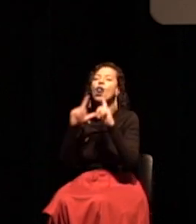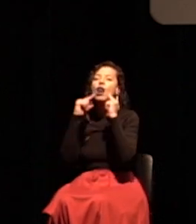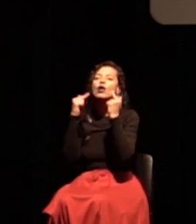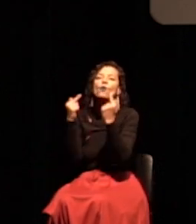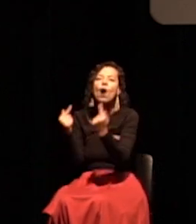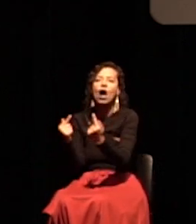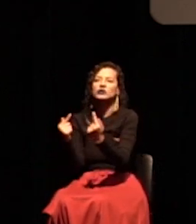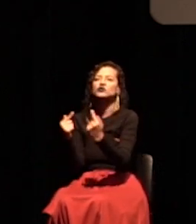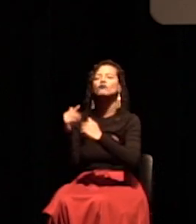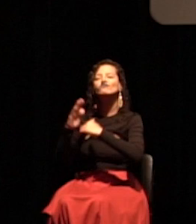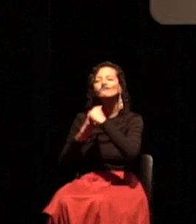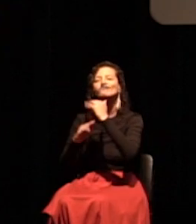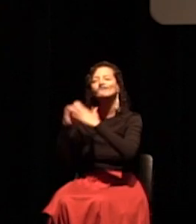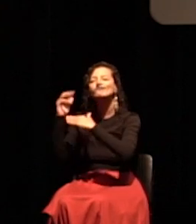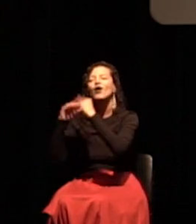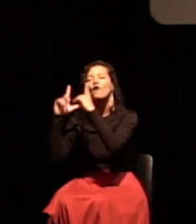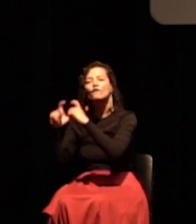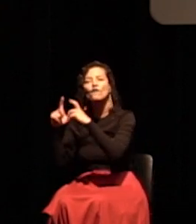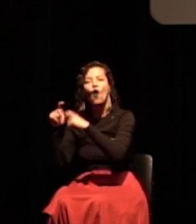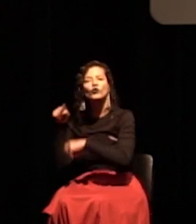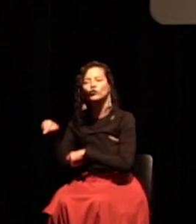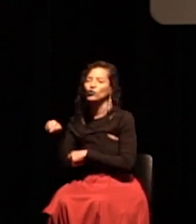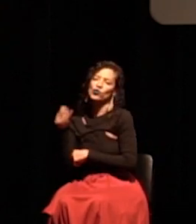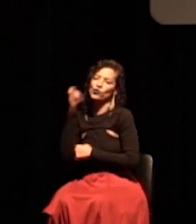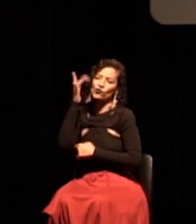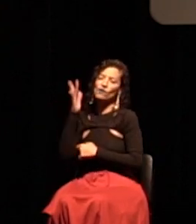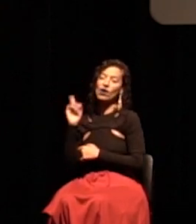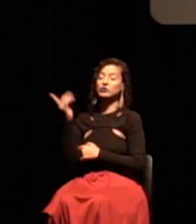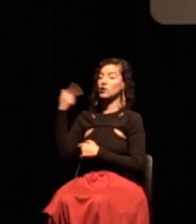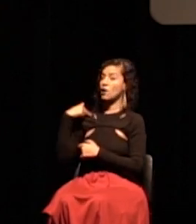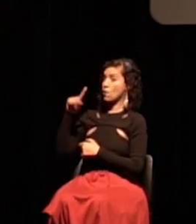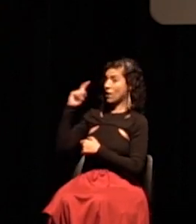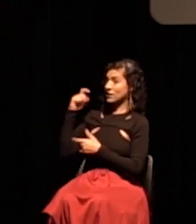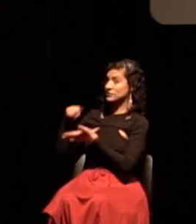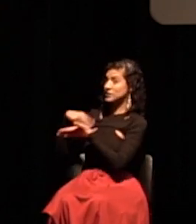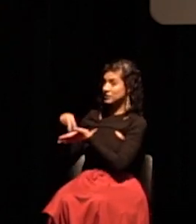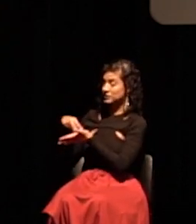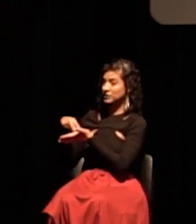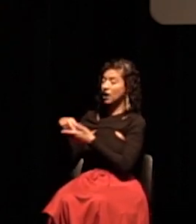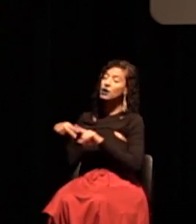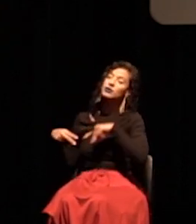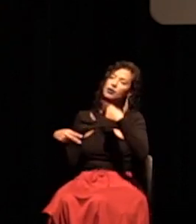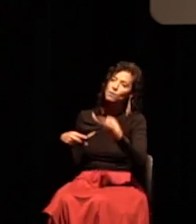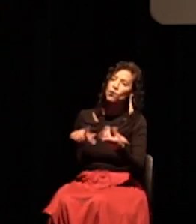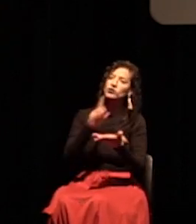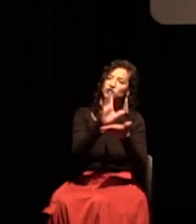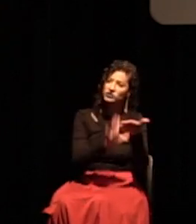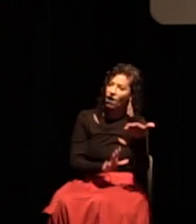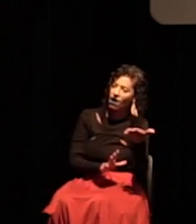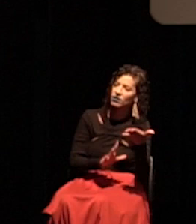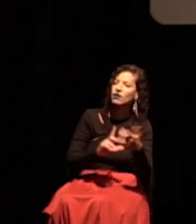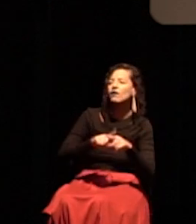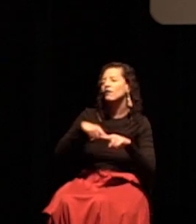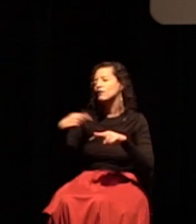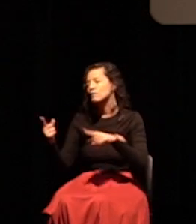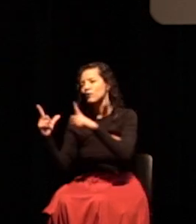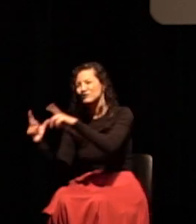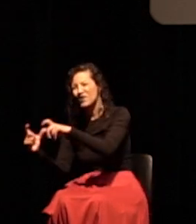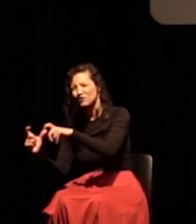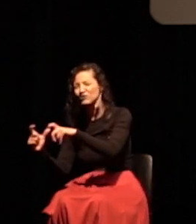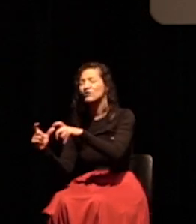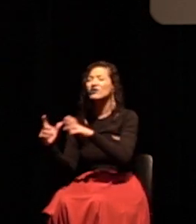não foi fácil, porque eu vinha da dança, fui para o design e ficava numa circunstância, num sobrevoo, que eu